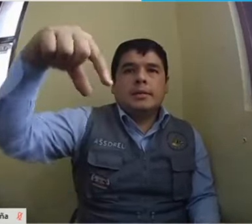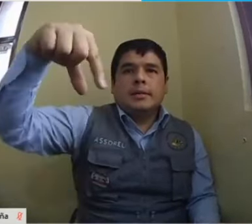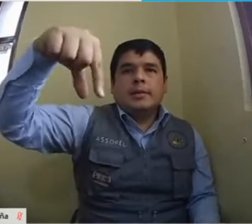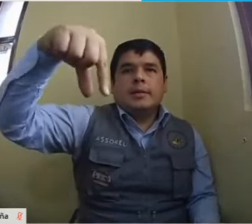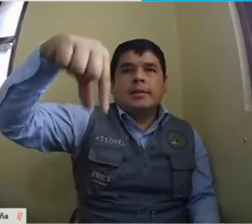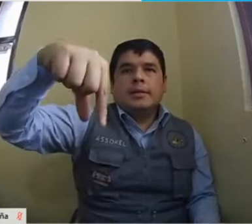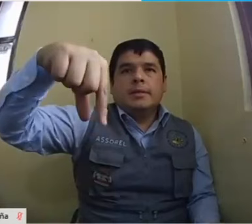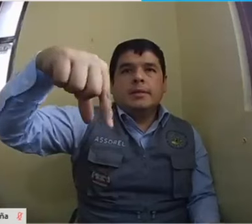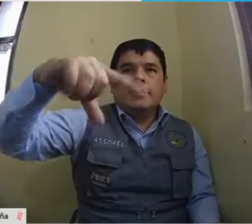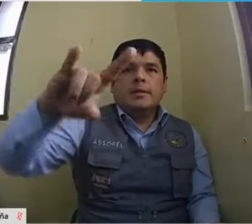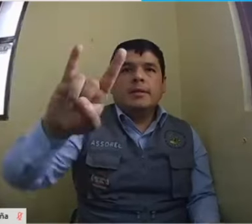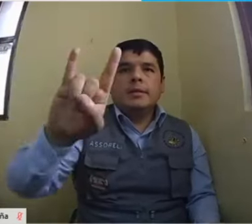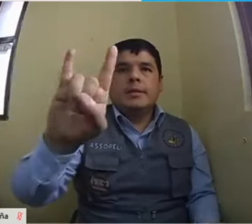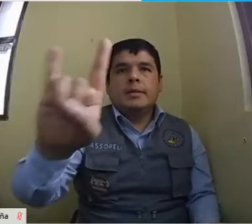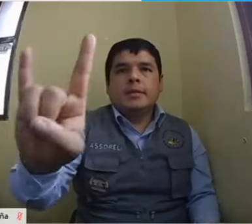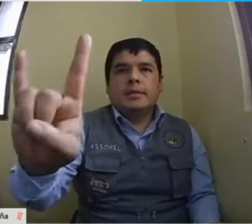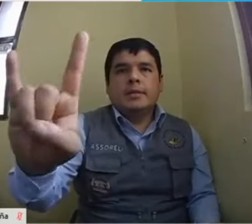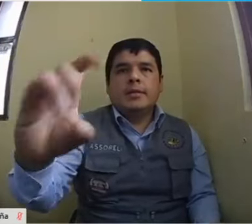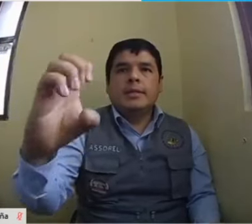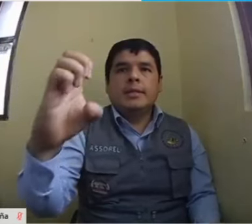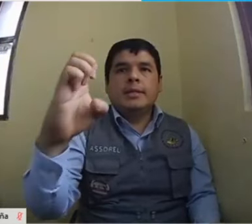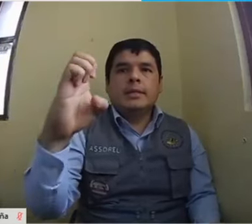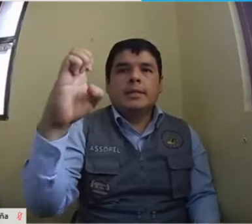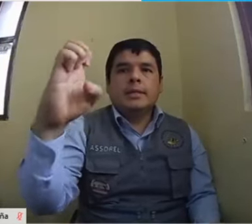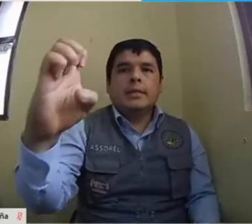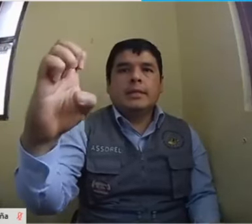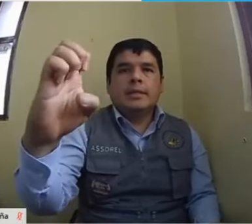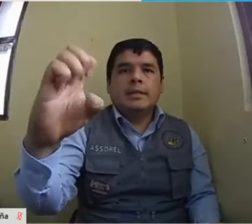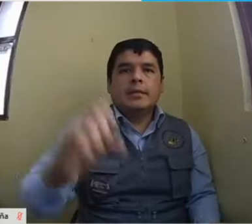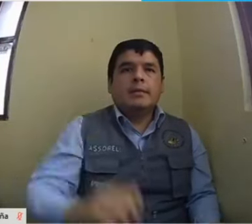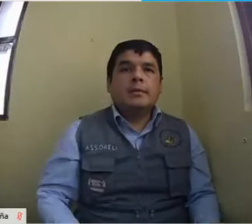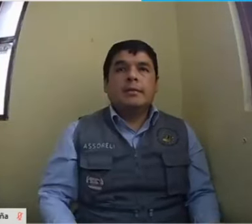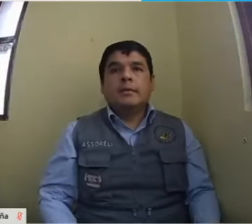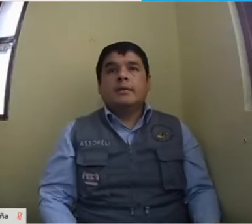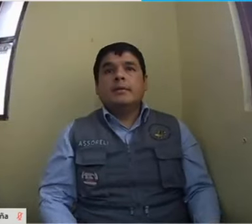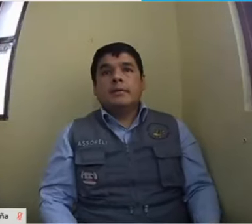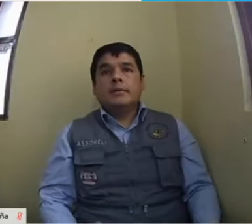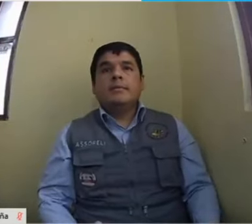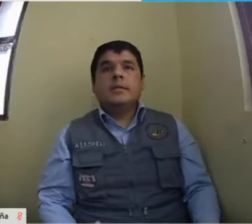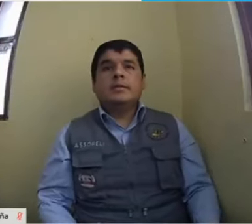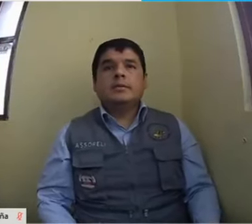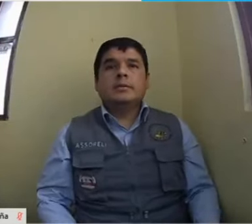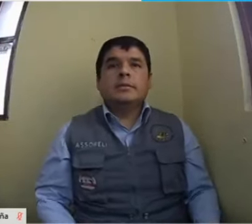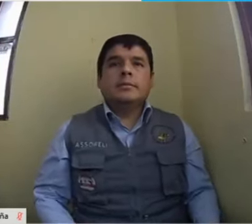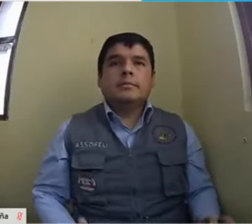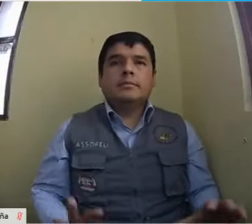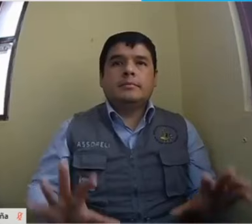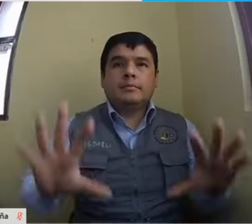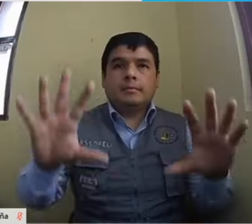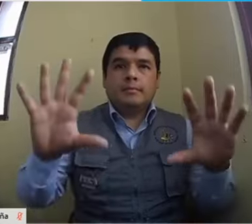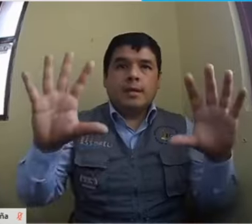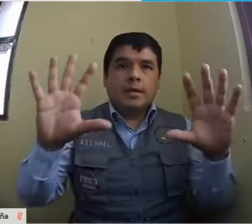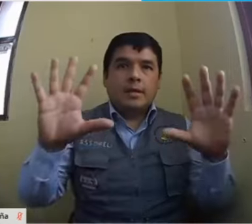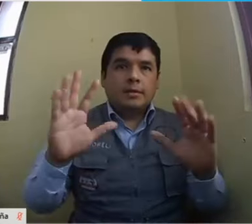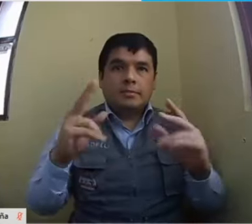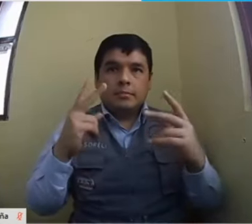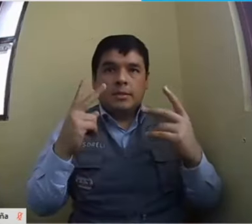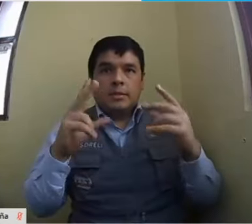¿por qué? La pregunta, ¿por qué? Aquí un poco más de atención, es un poco, digamos, más